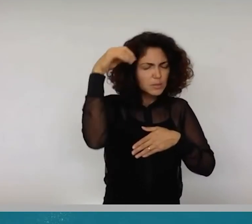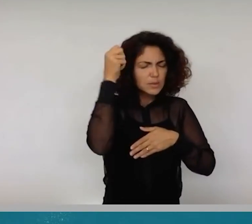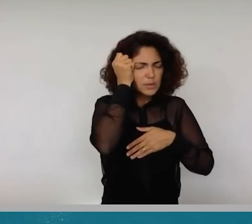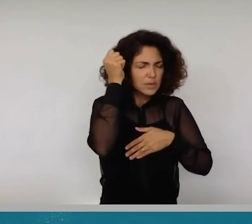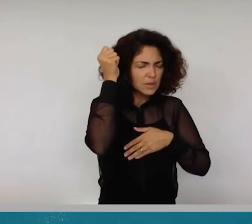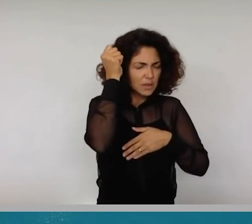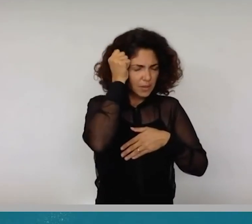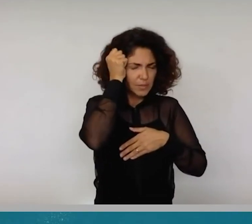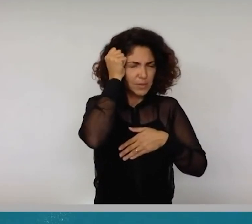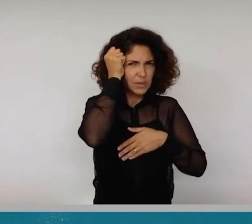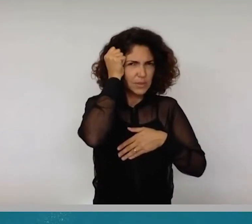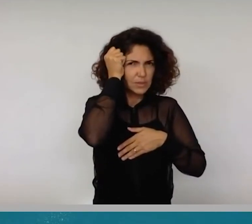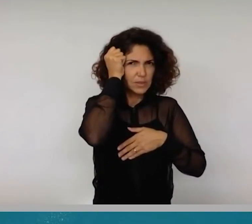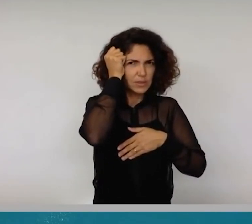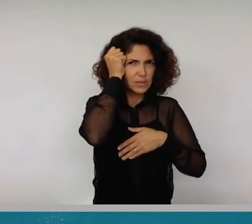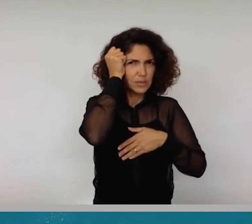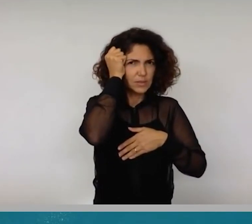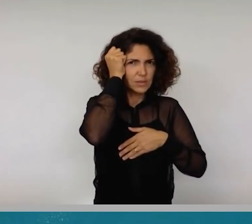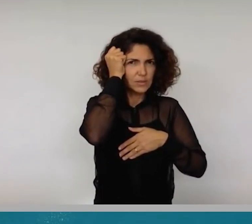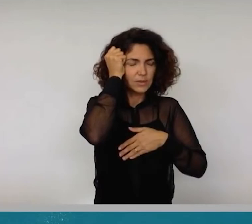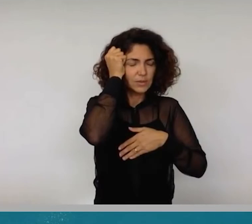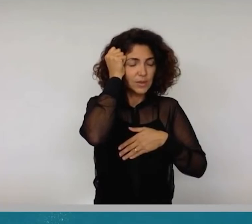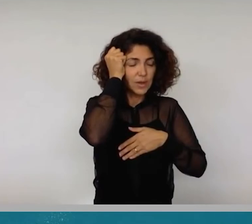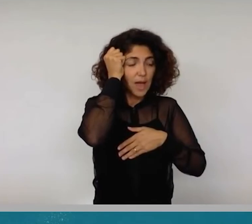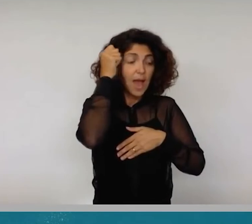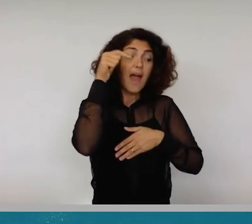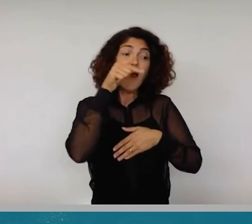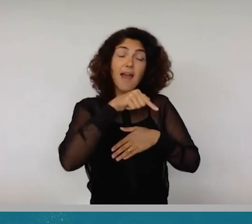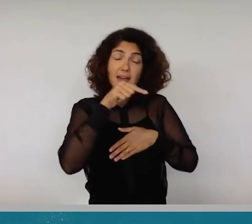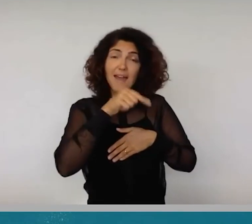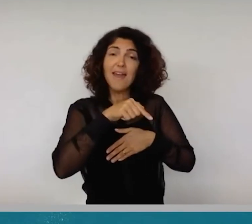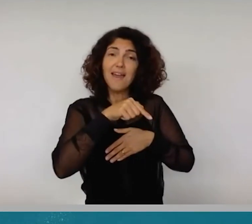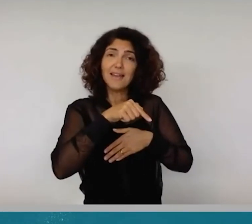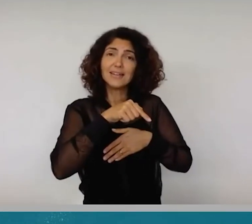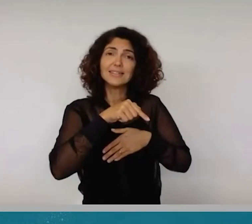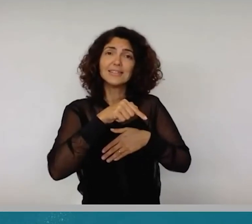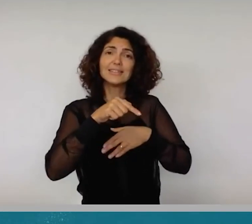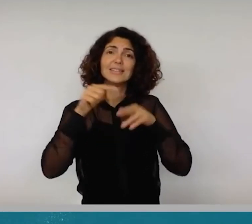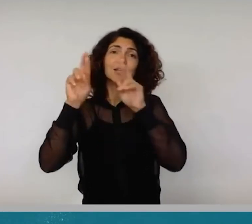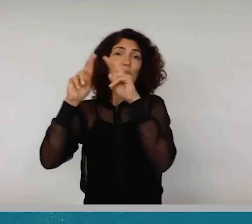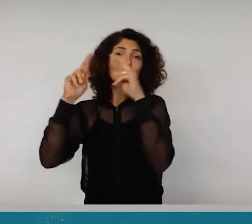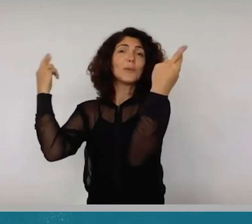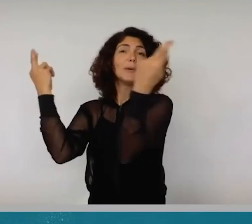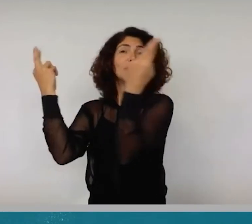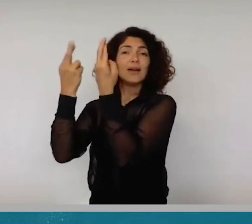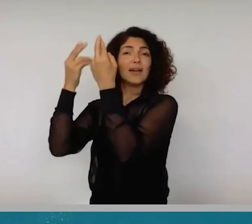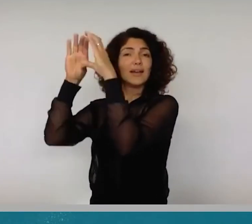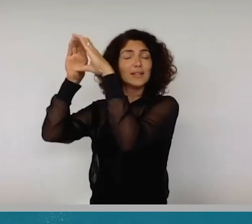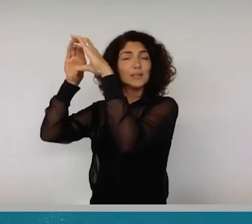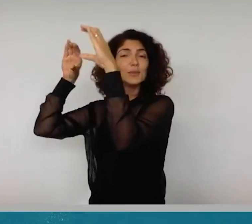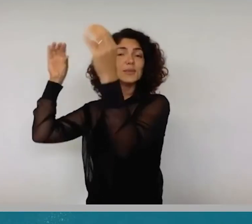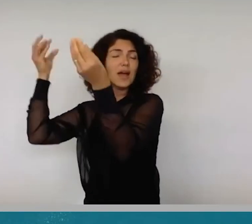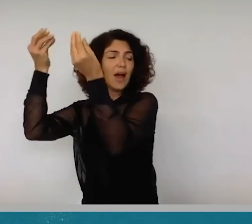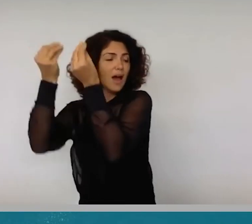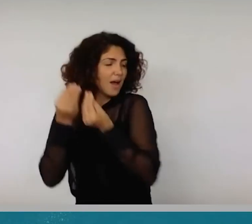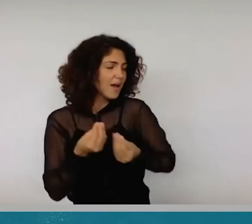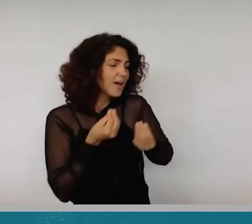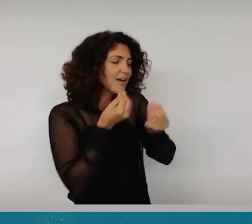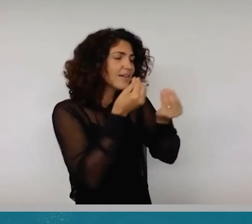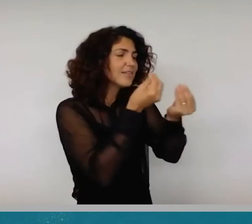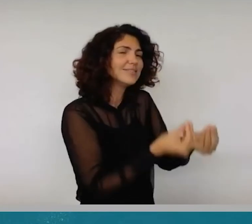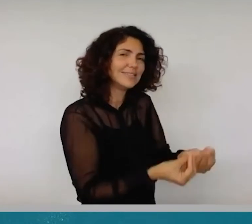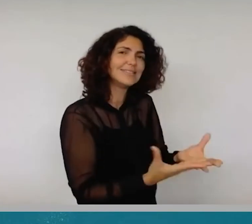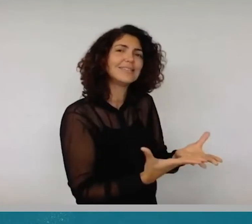É deles o reino dos céus. A primeira bem-aventurança qual é?